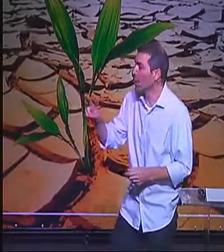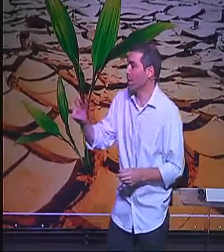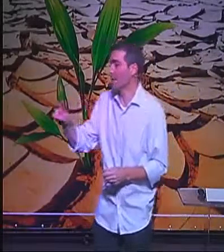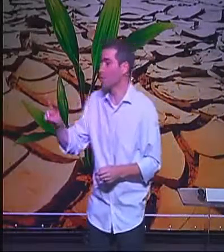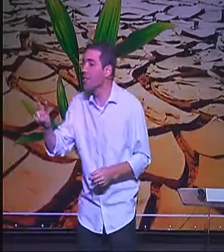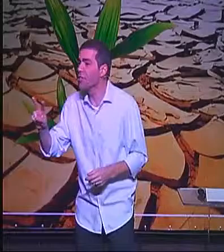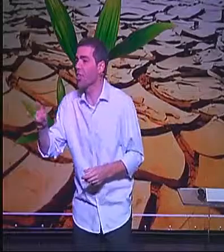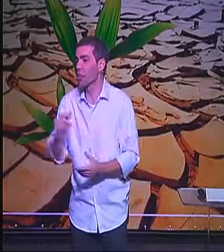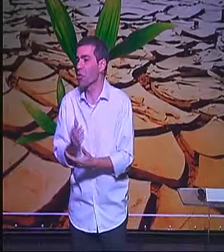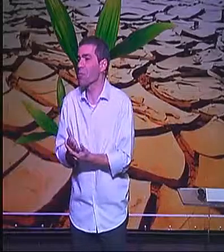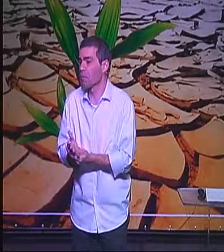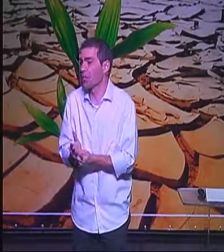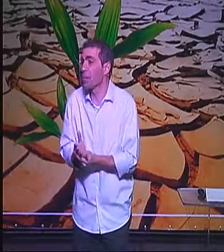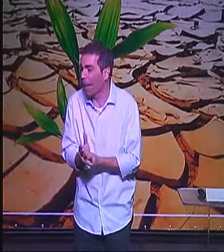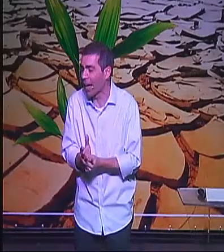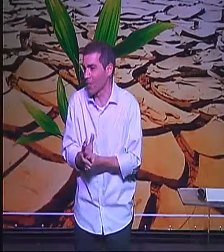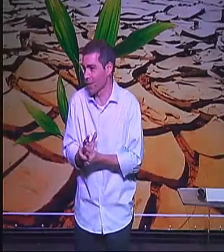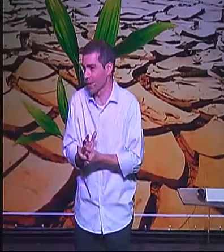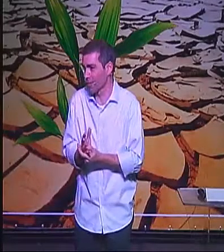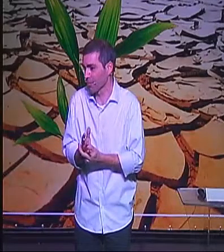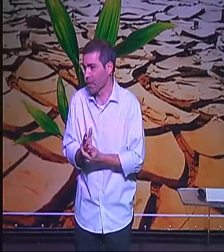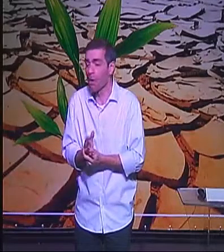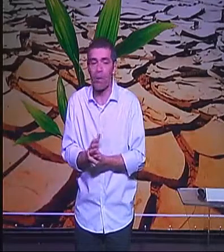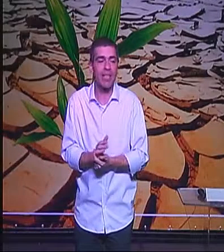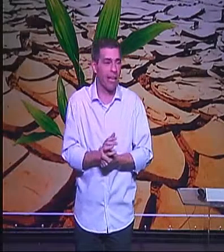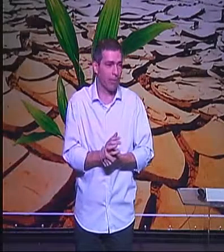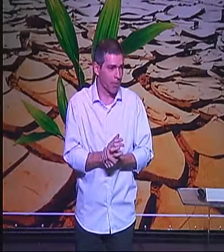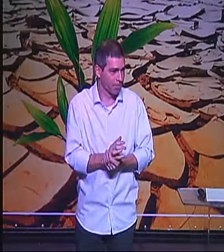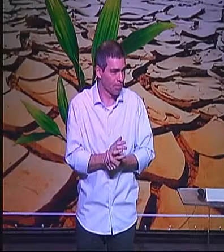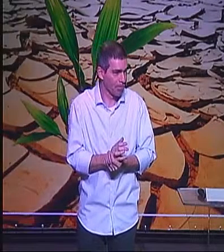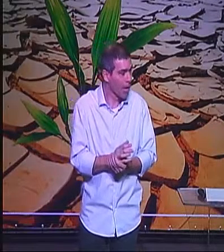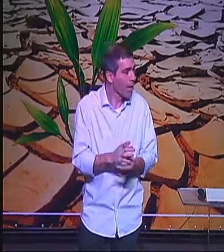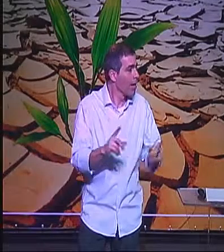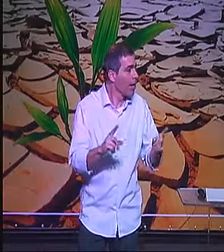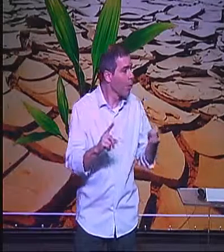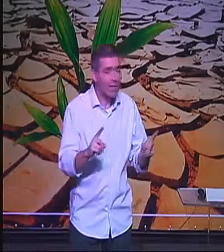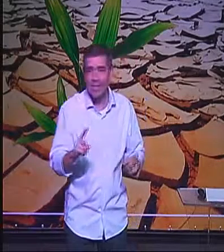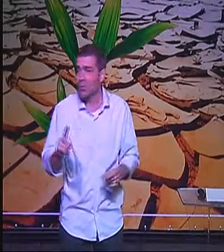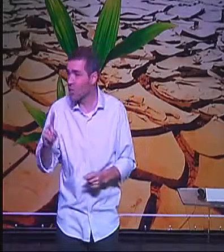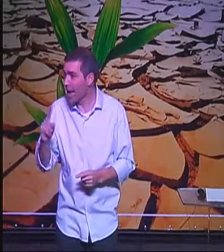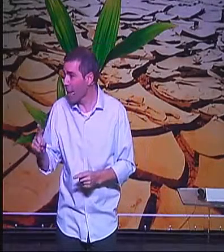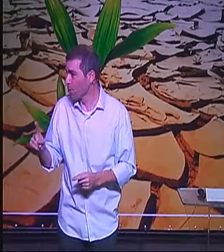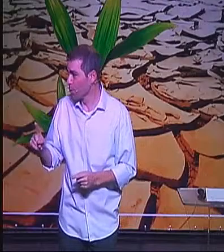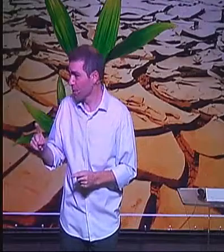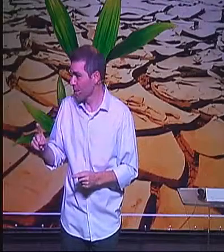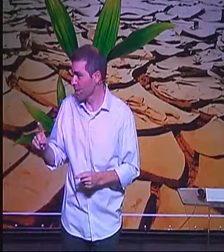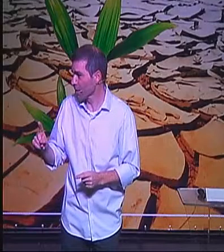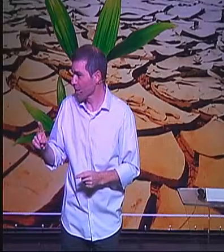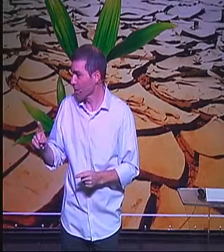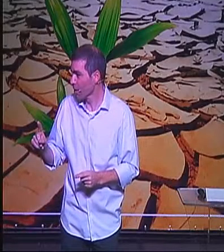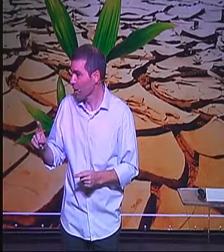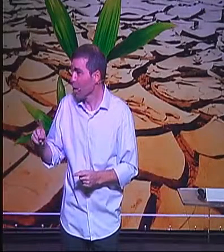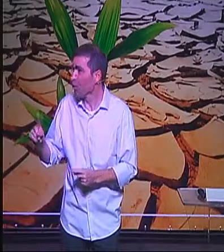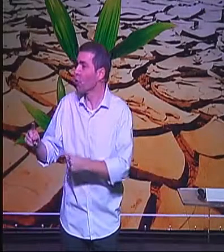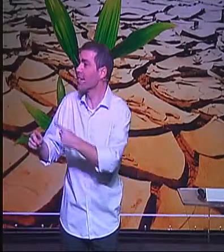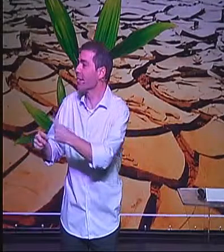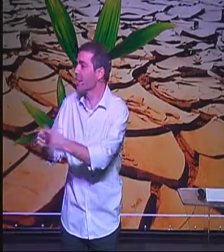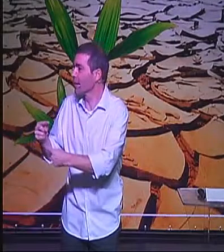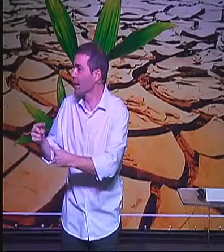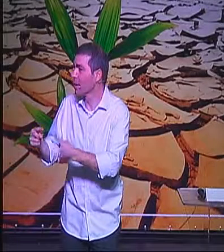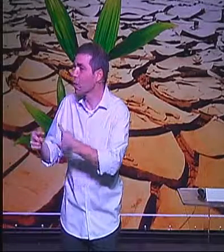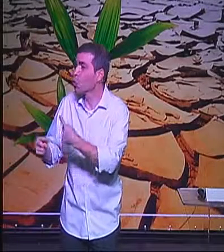2 duas indicações para você práticas por exemplo quais são os hábitos que